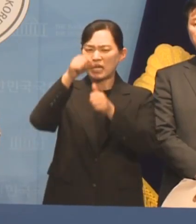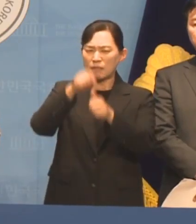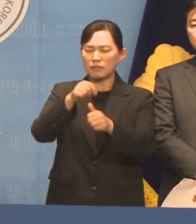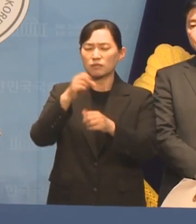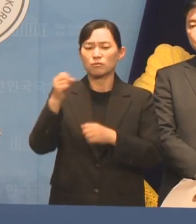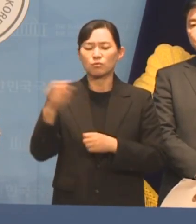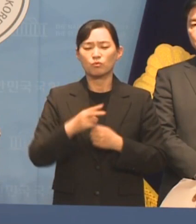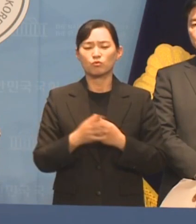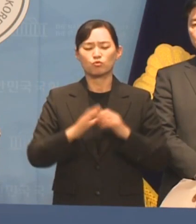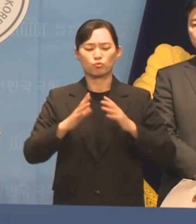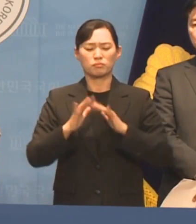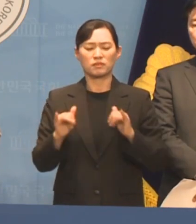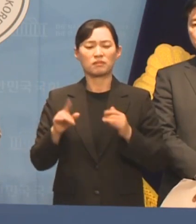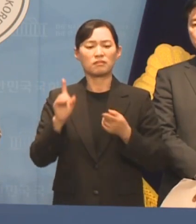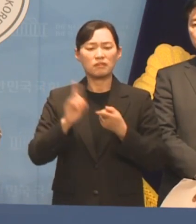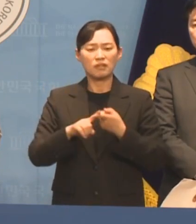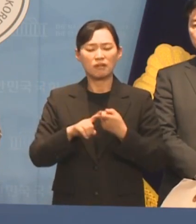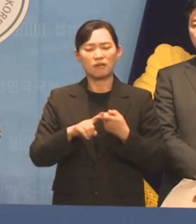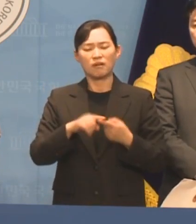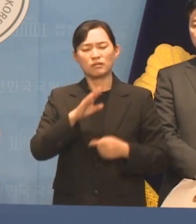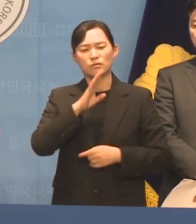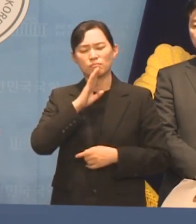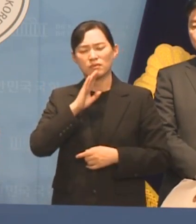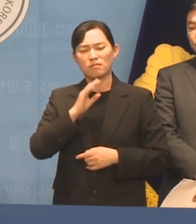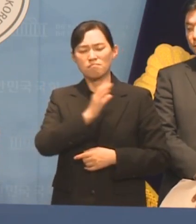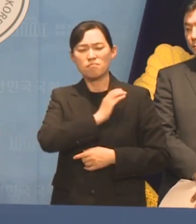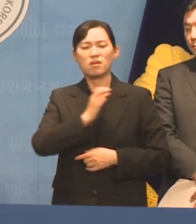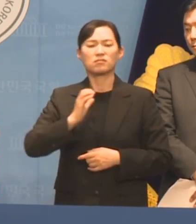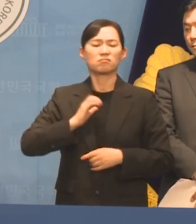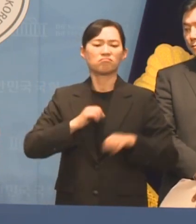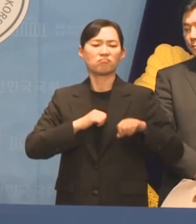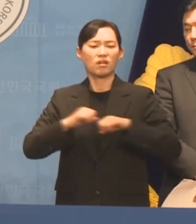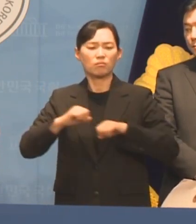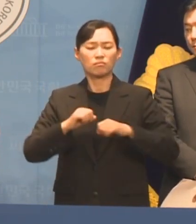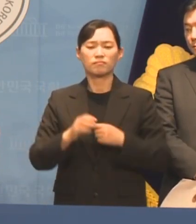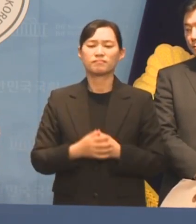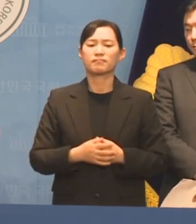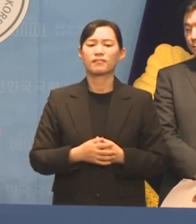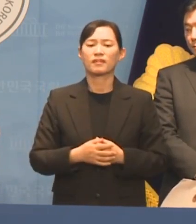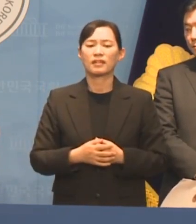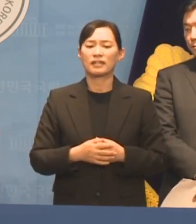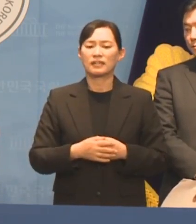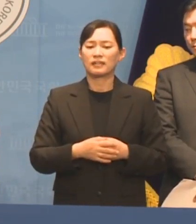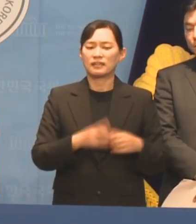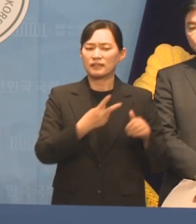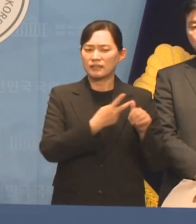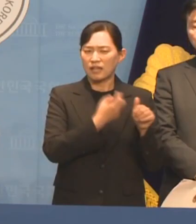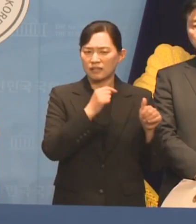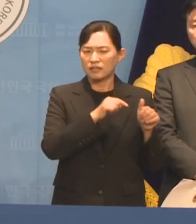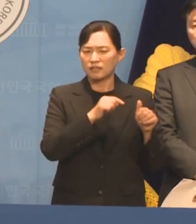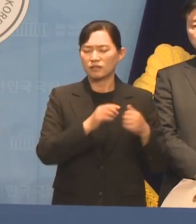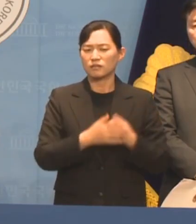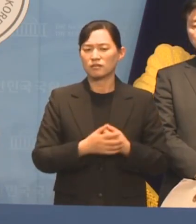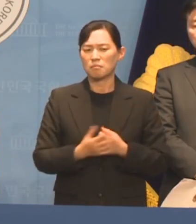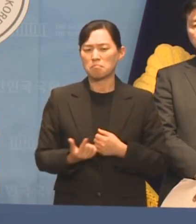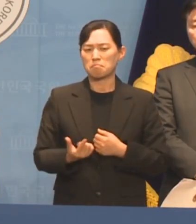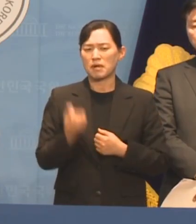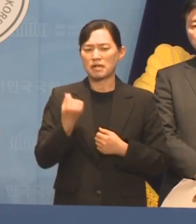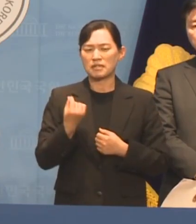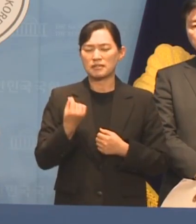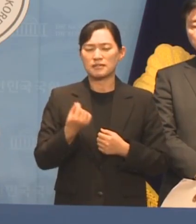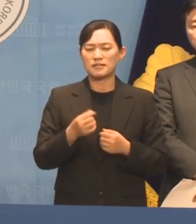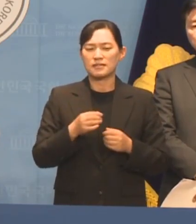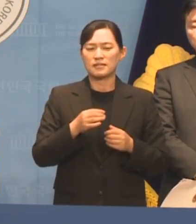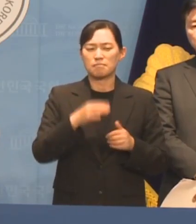더 나아가 국민에 대한 심각한 배신 행위입니다. 탄핵 정국을 틈타 속전속결로 추진된 인선